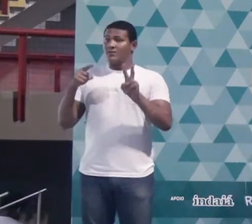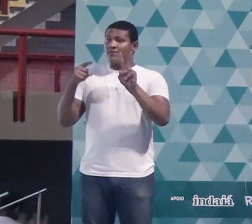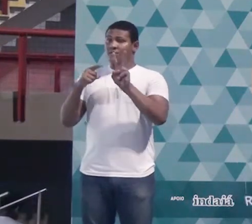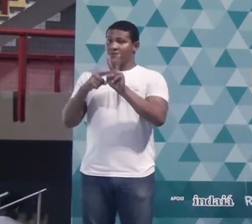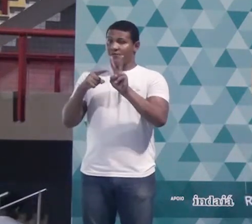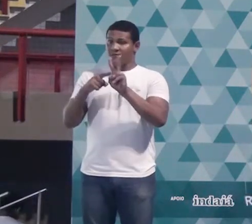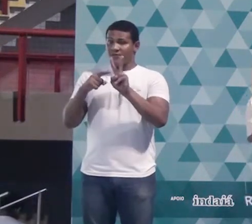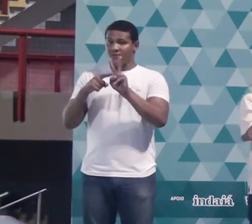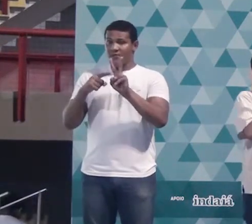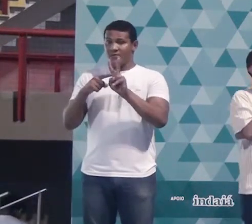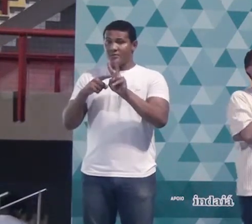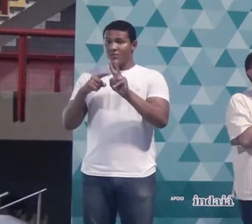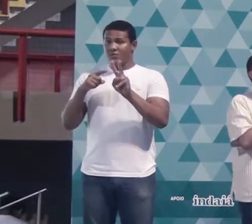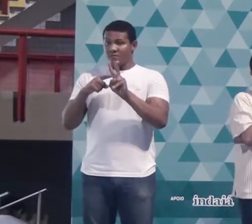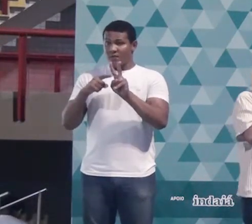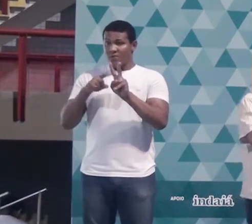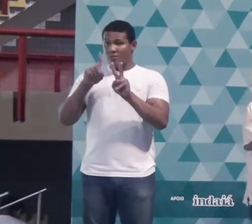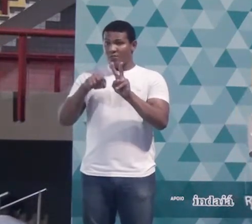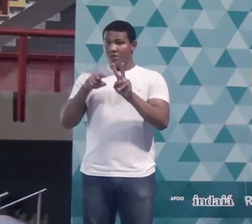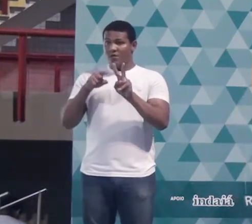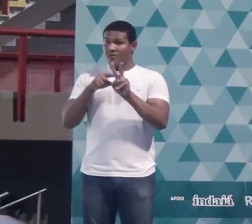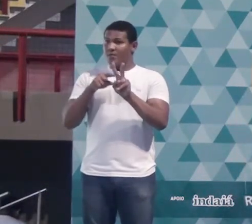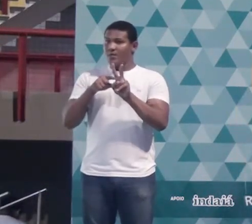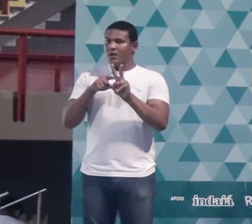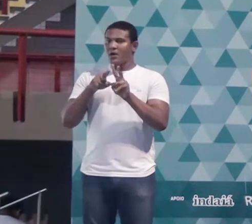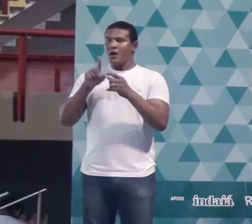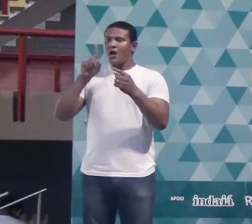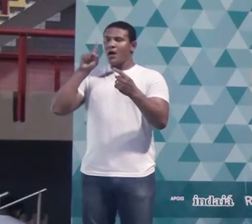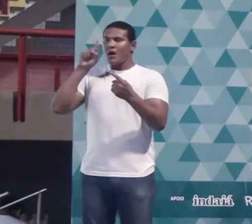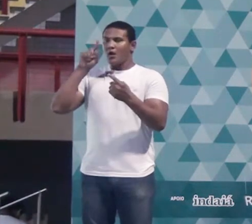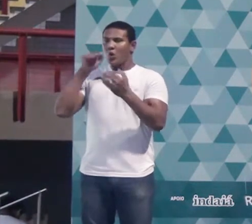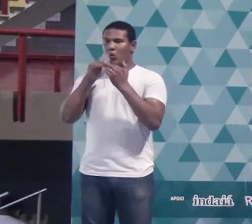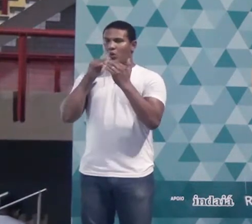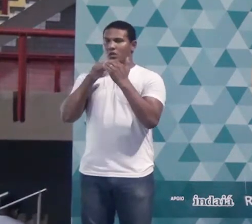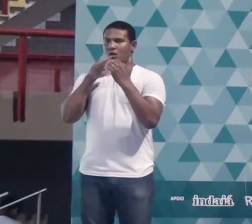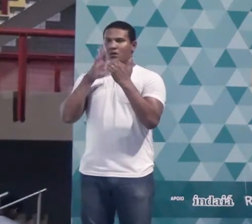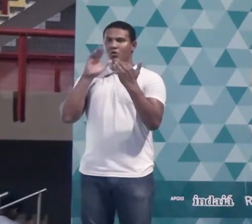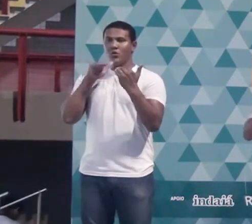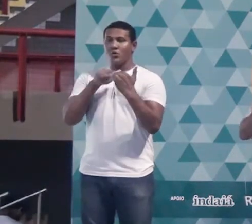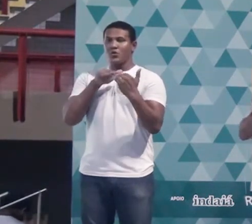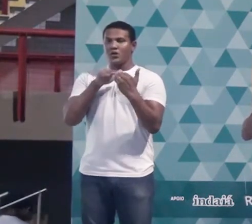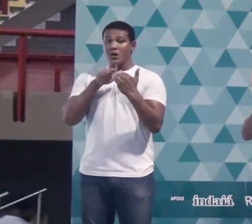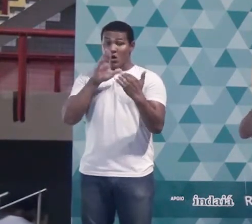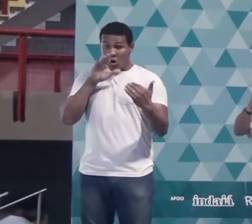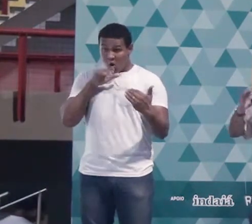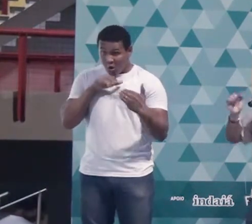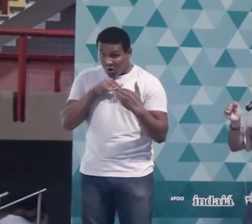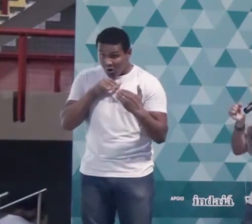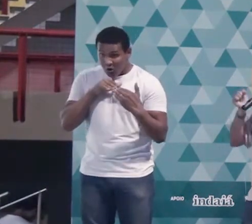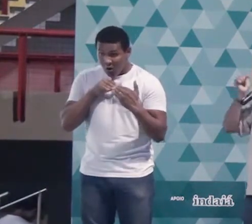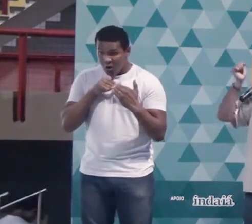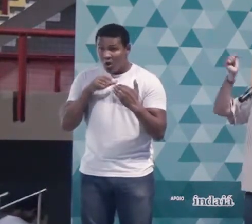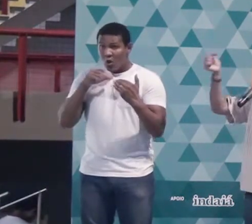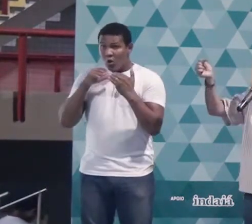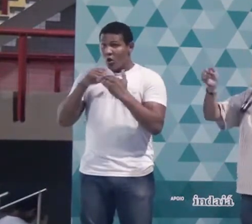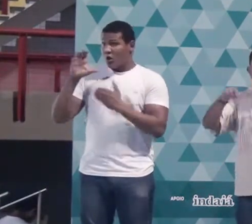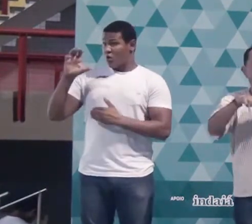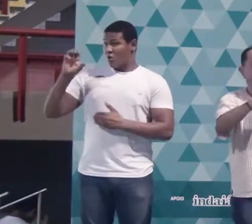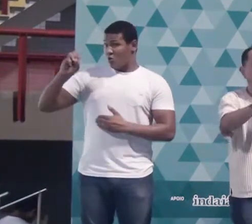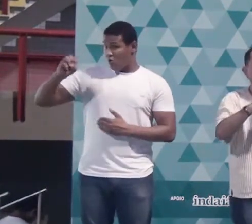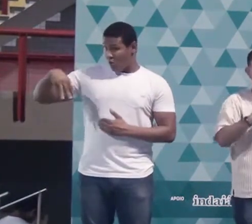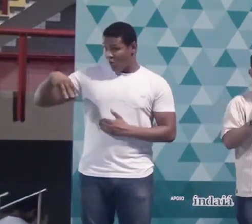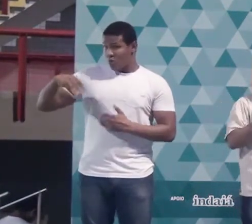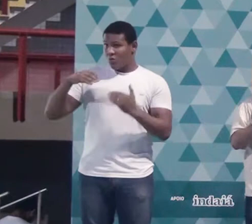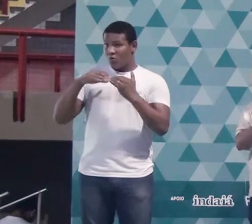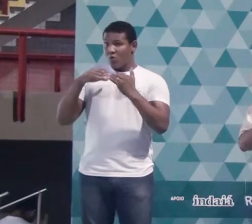concordar. E quem concorda, concorda com alguma coisa. Se quem concorda, concorda com,